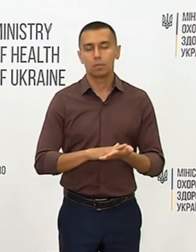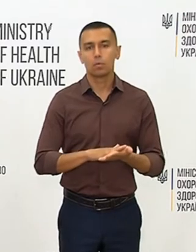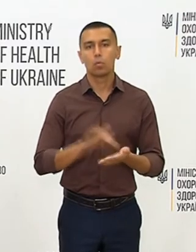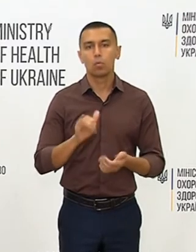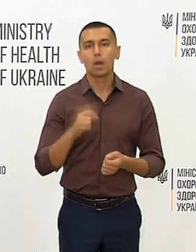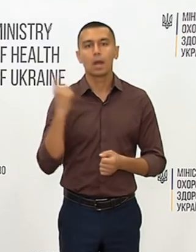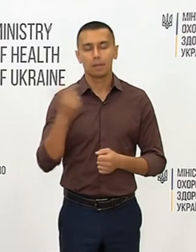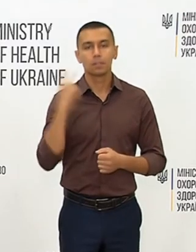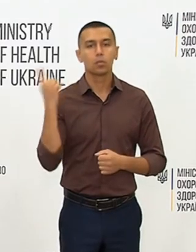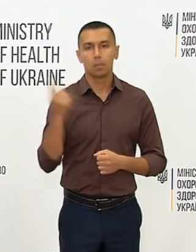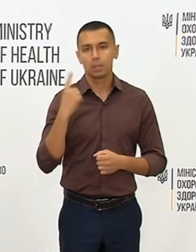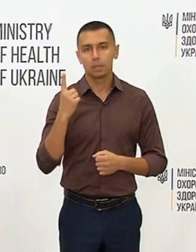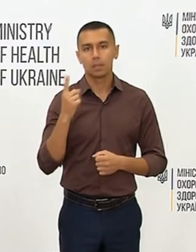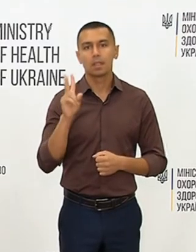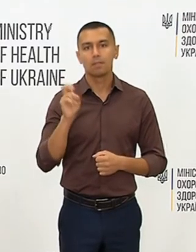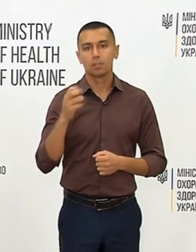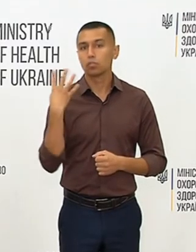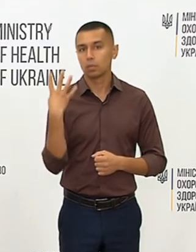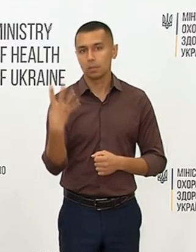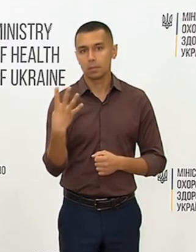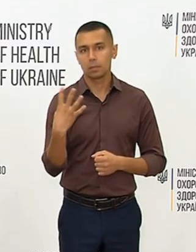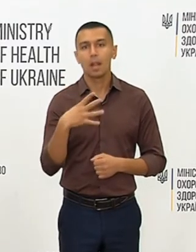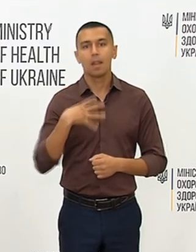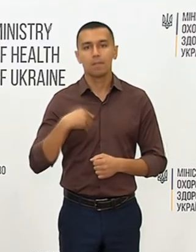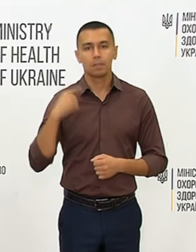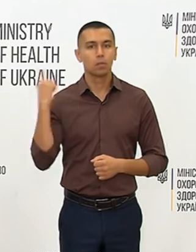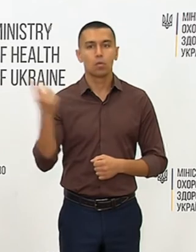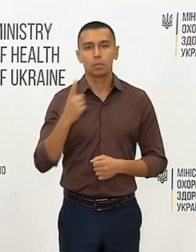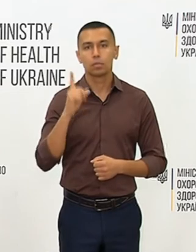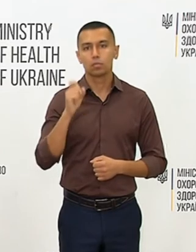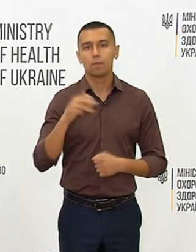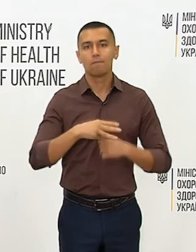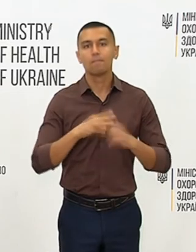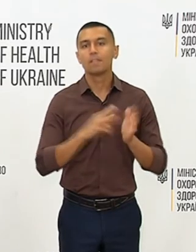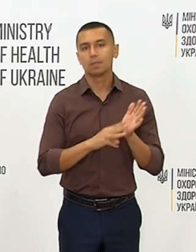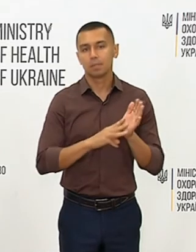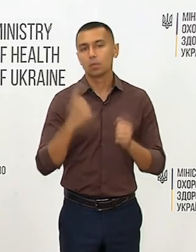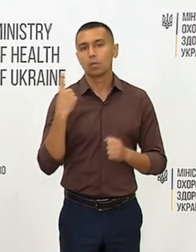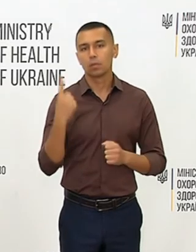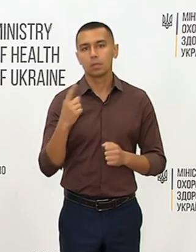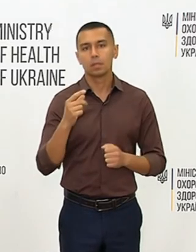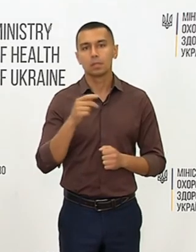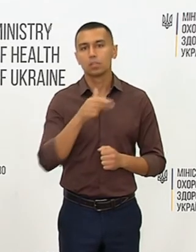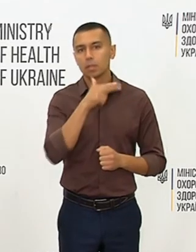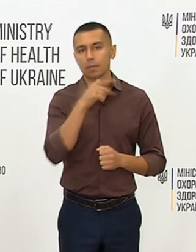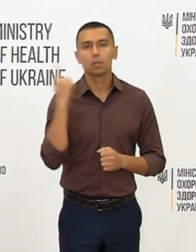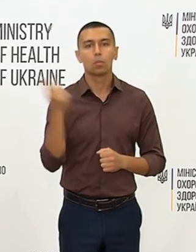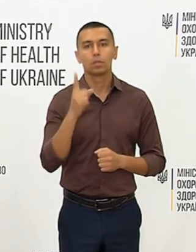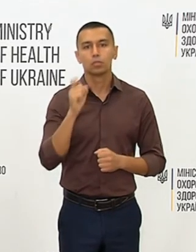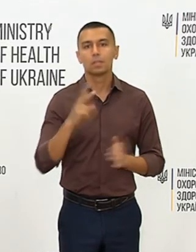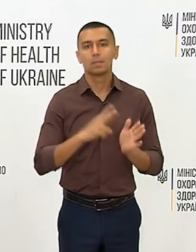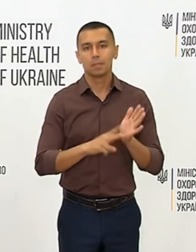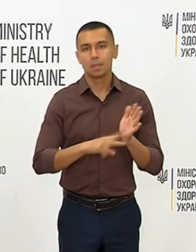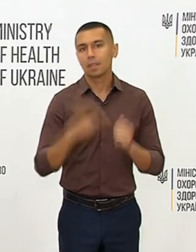у Харківській області – 204, Львівській області – 181, Чернівецькій